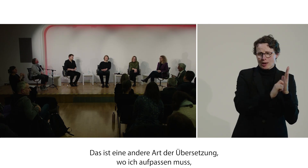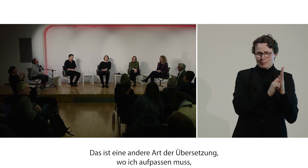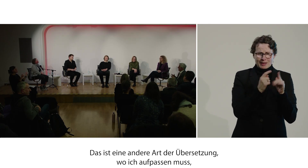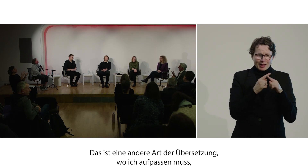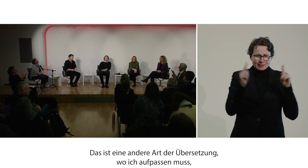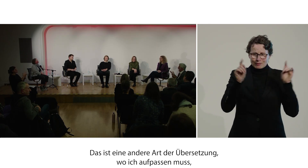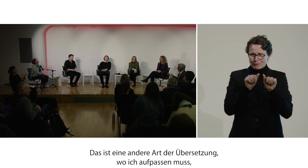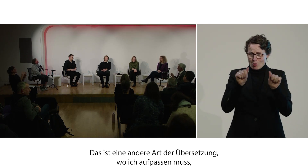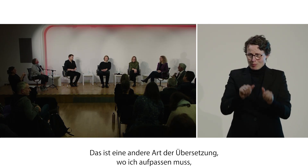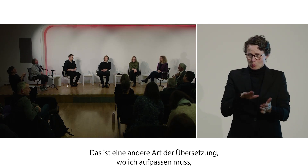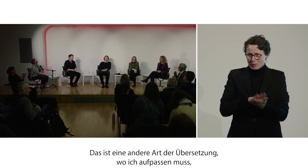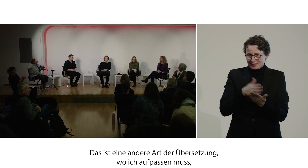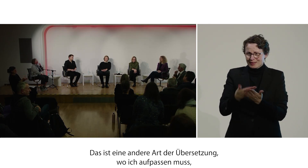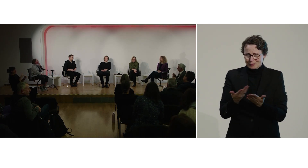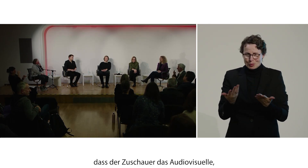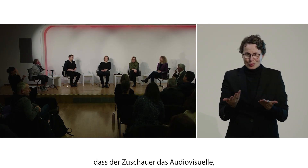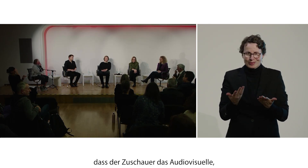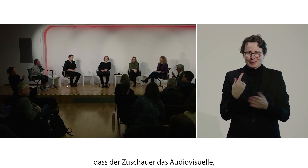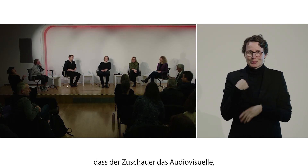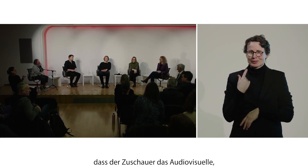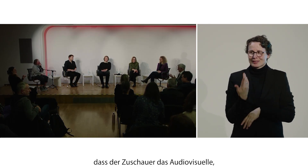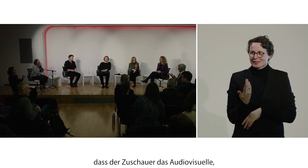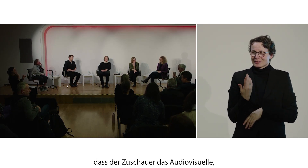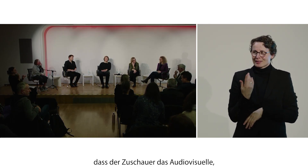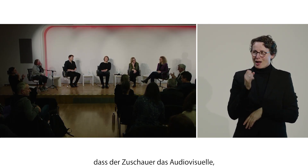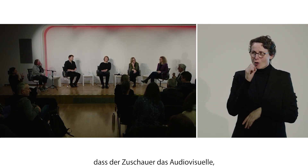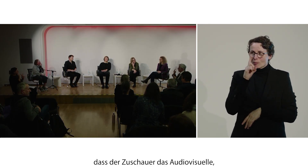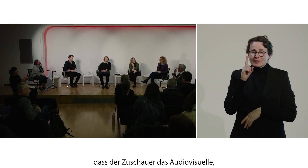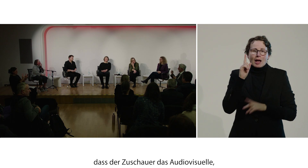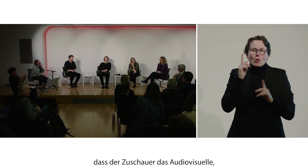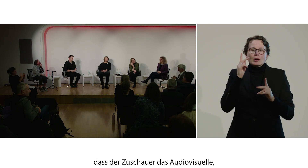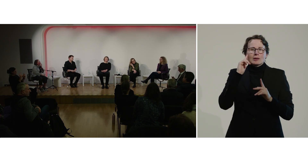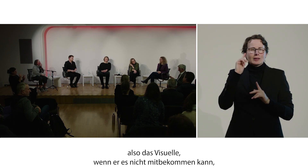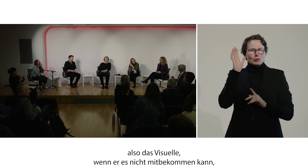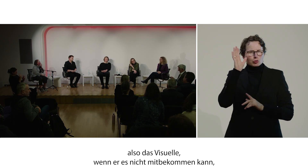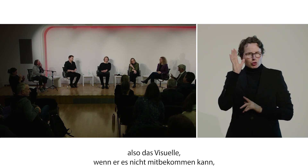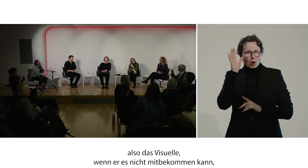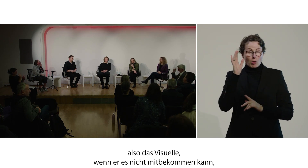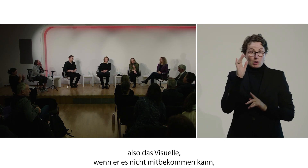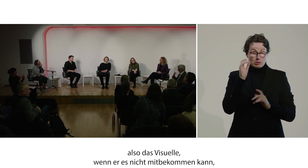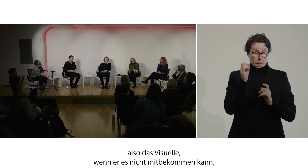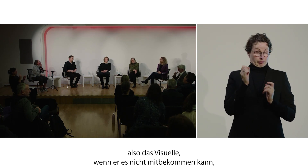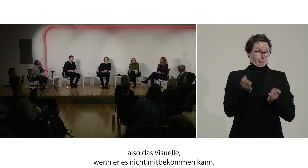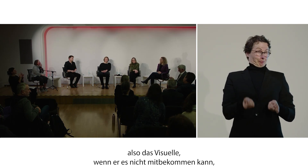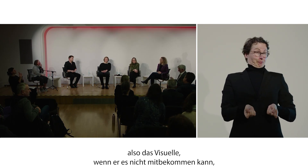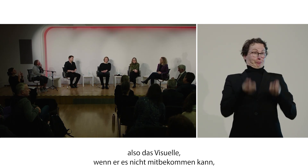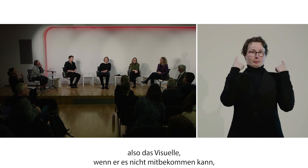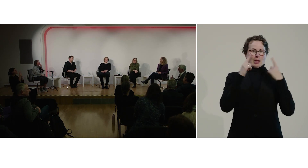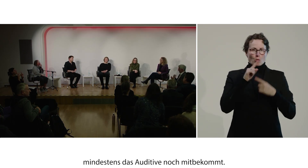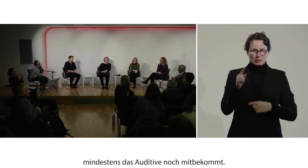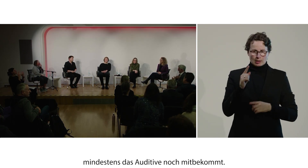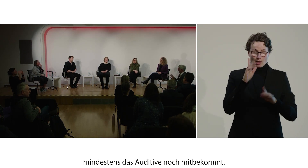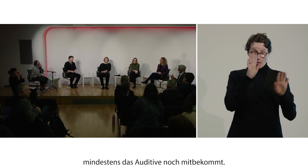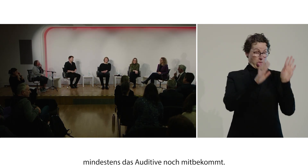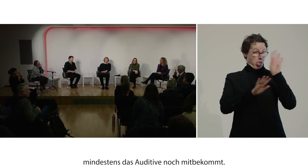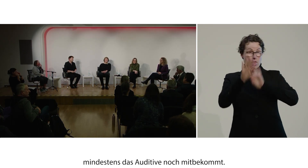Übersetzung, wo ich aufpassen kann, muss das der Zuschauer, das Audiovisuelle nicht, also das Visuelle, wenn er es nicht mitbekommen kann,